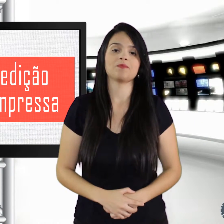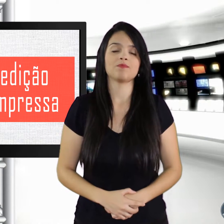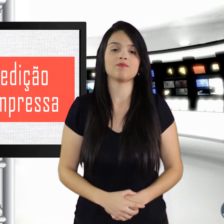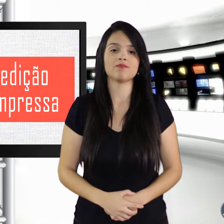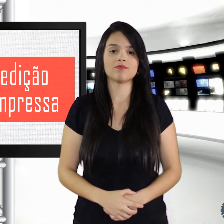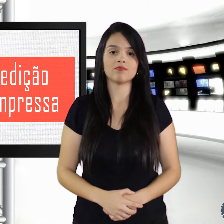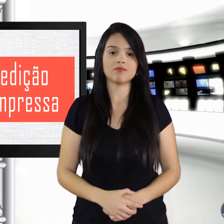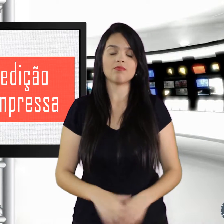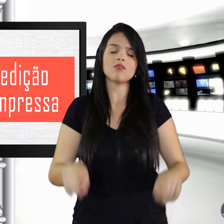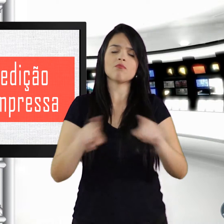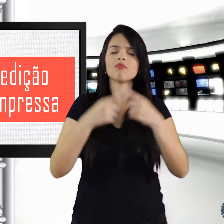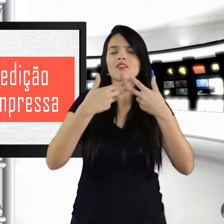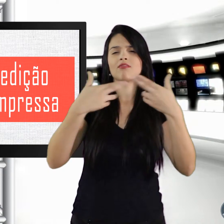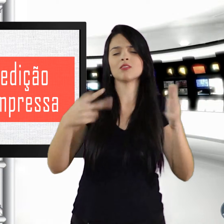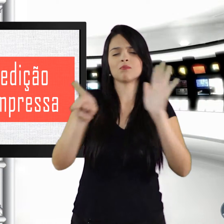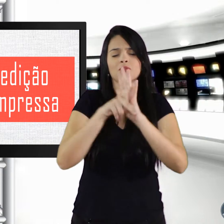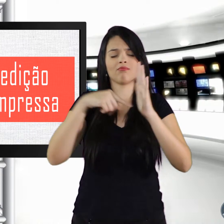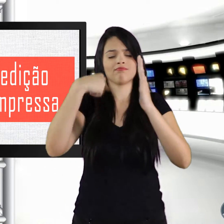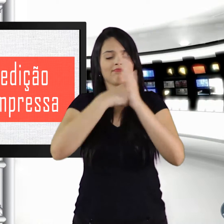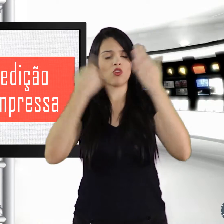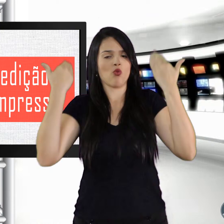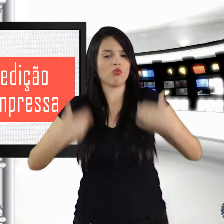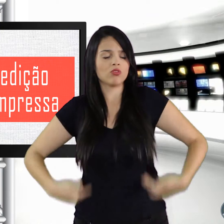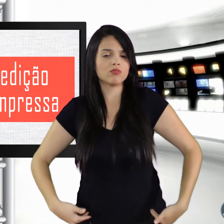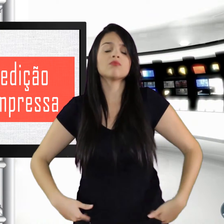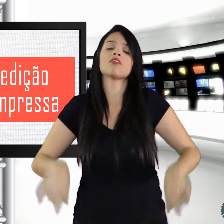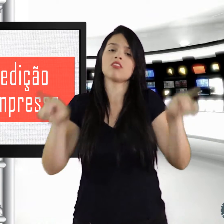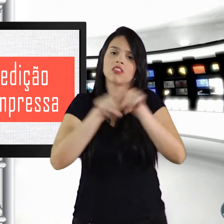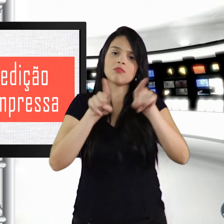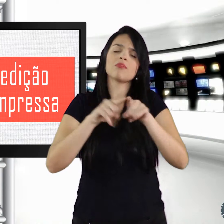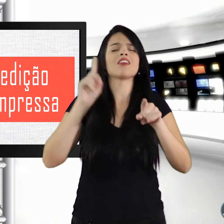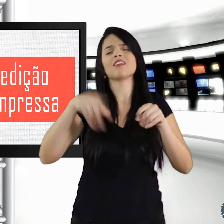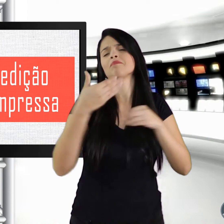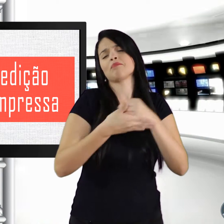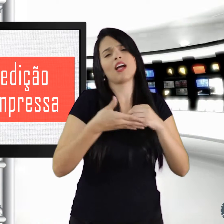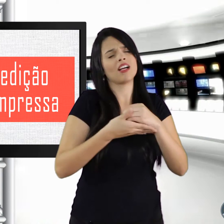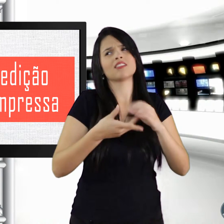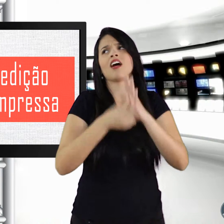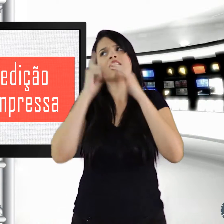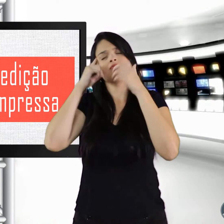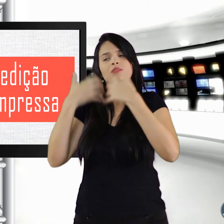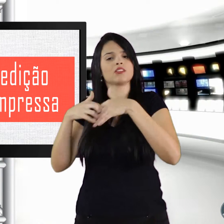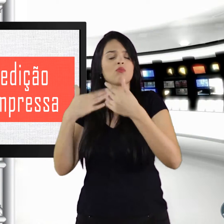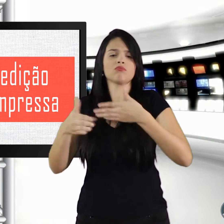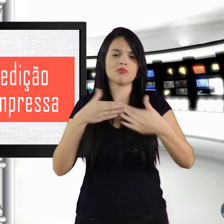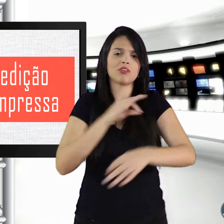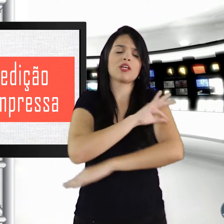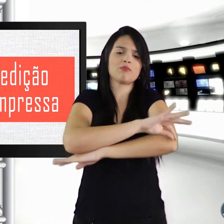Questões antropométricas e ergonômicas são básicas em qualquer projeto. Para mim, o diferente